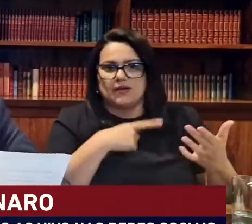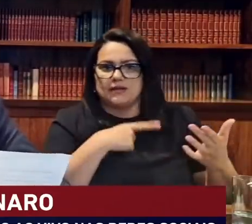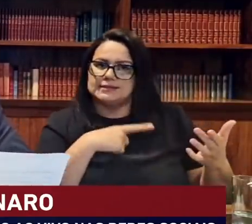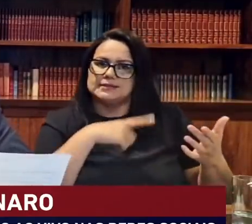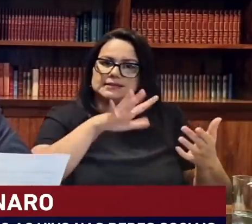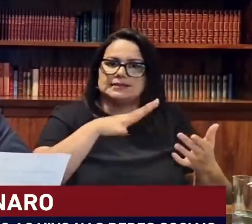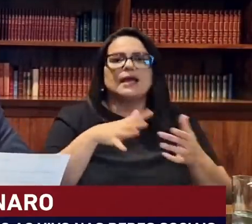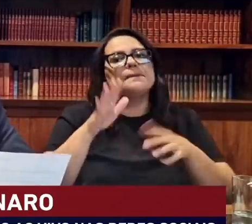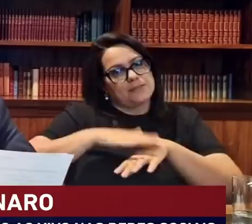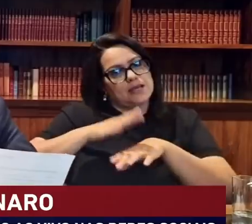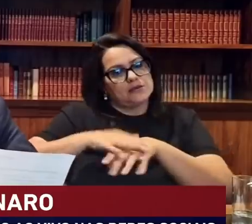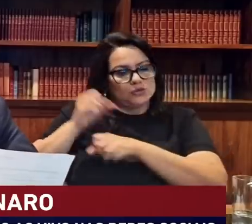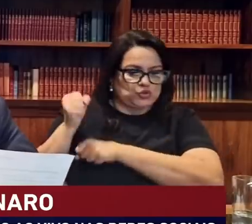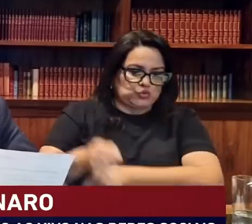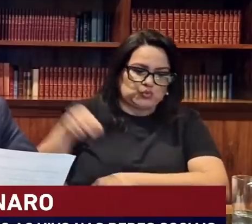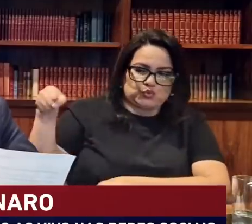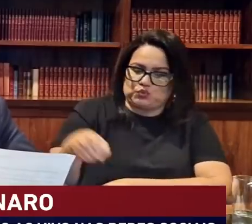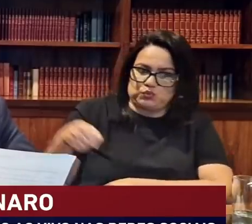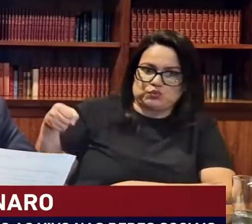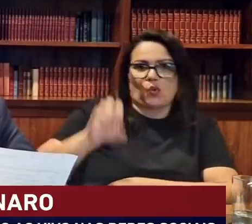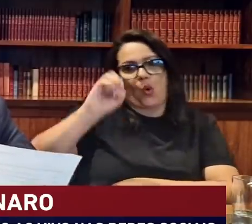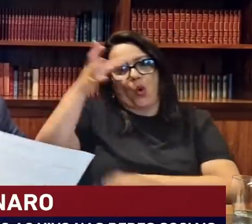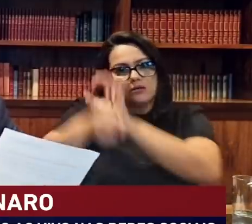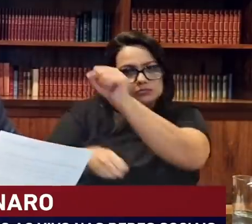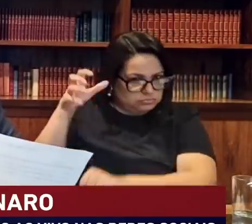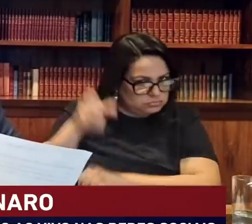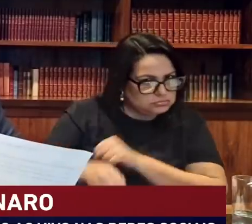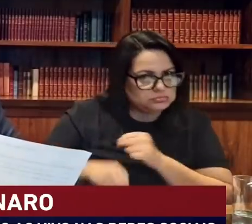via mecânica, né? Mas o que a energia